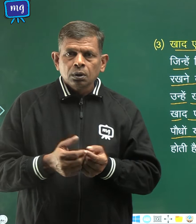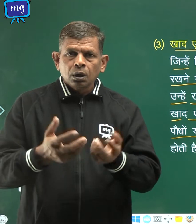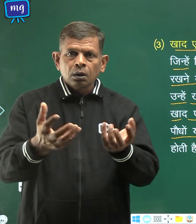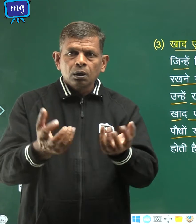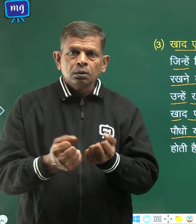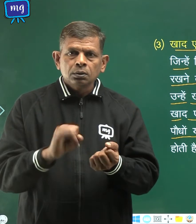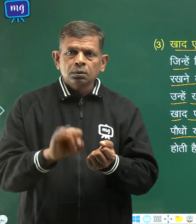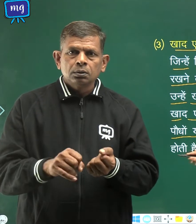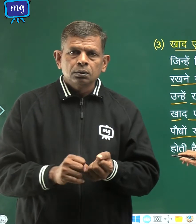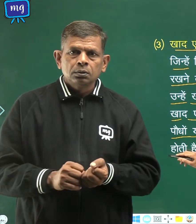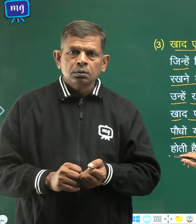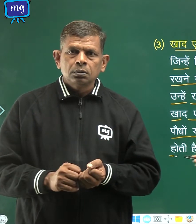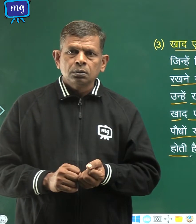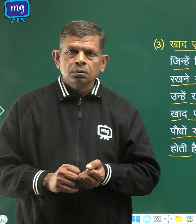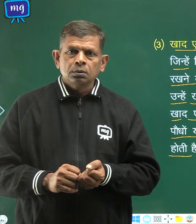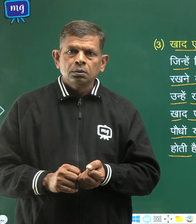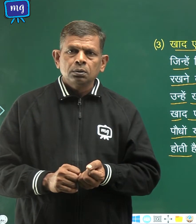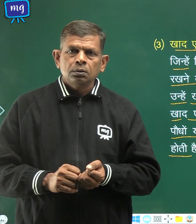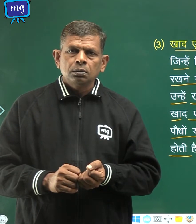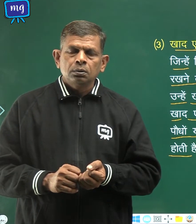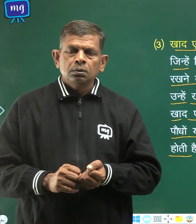प्राप्त होती है।